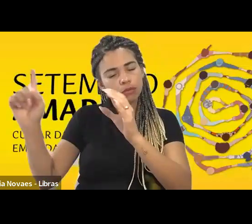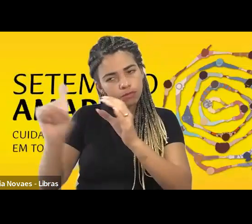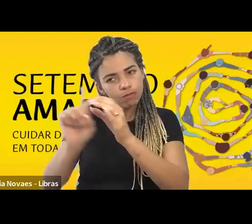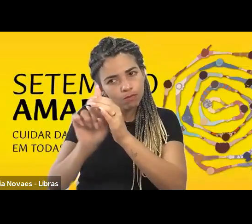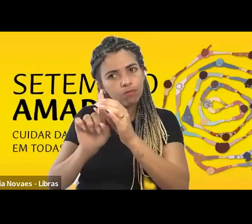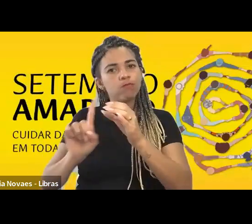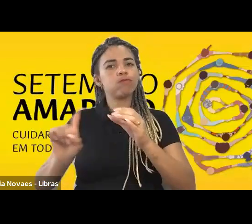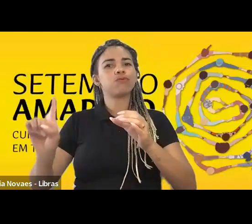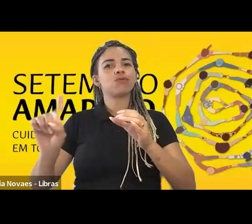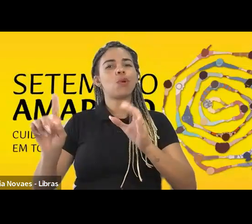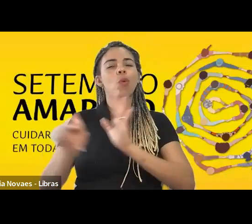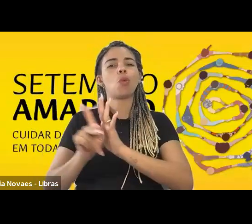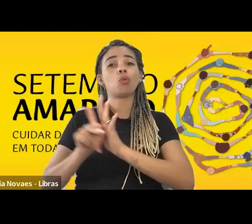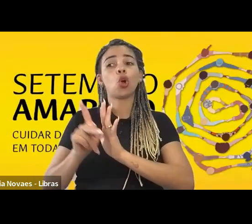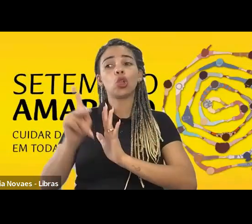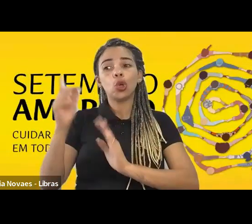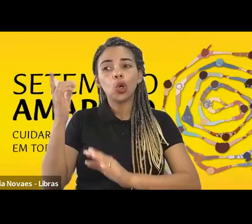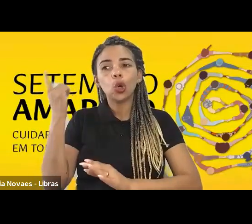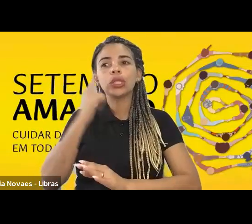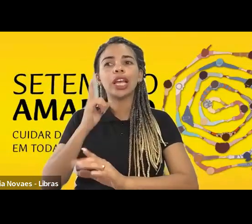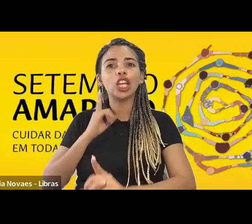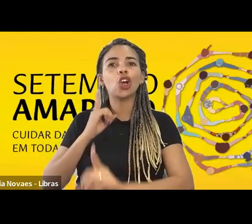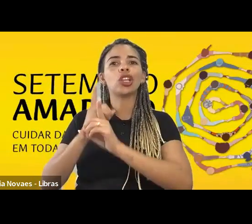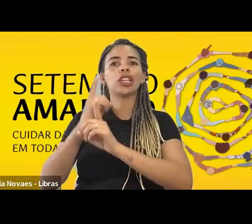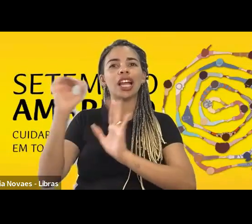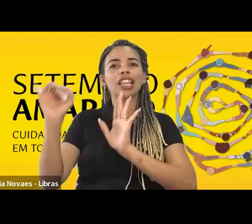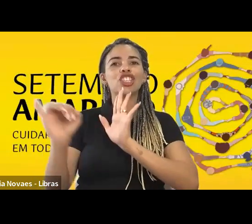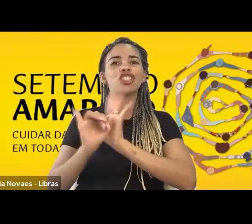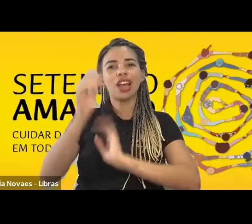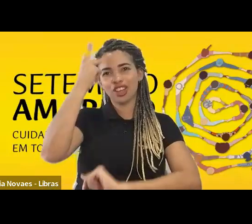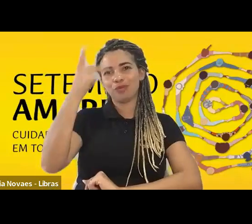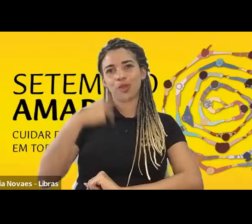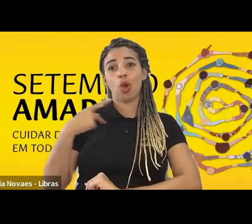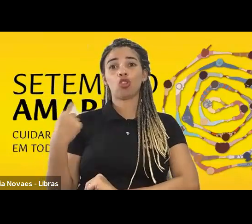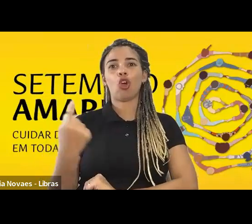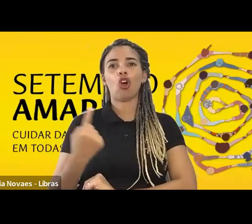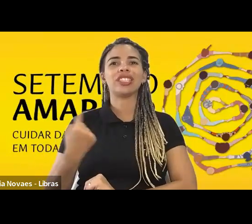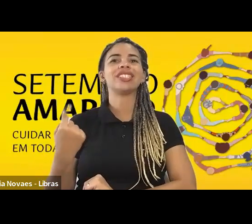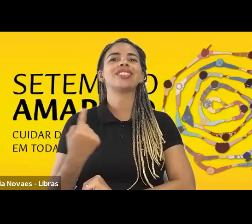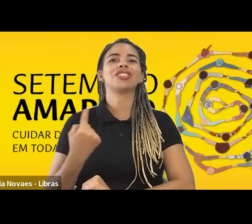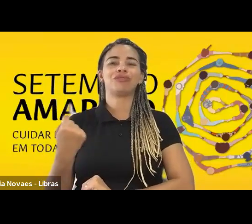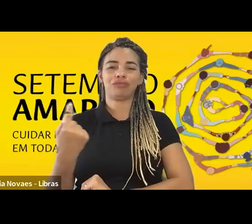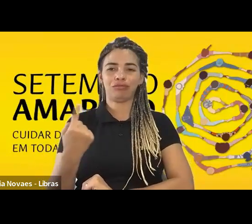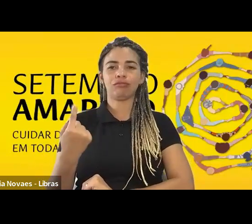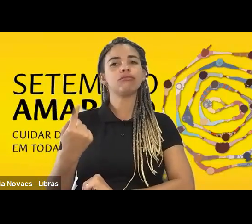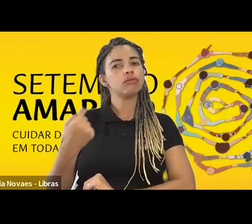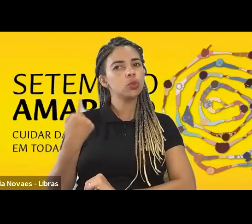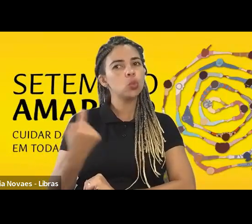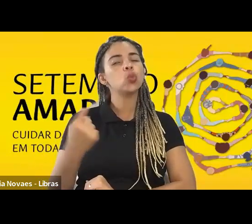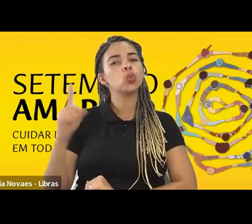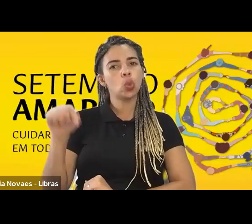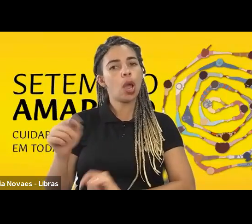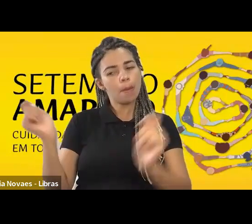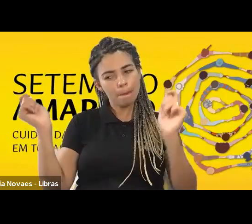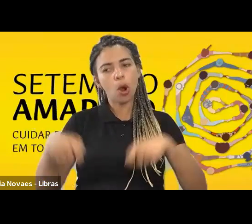si mesmo e ter reconhecido socialmente a sua identidade como um sujeito único, singular e